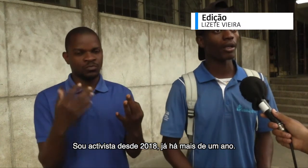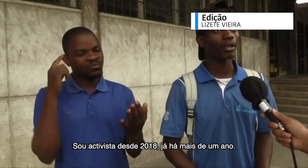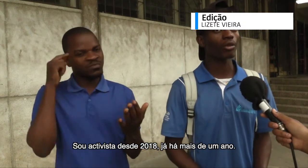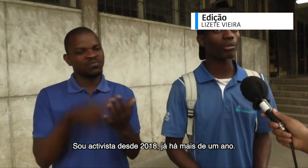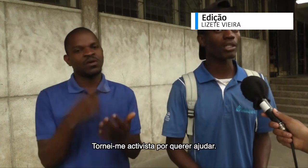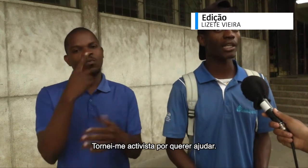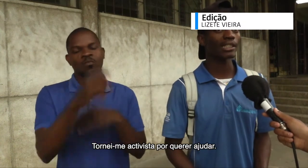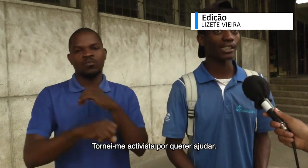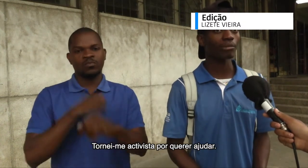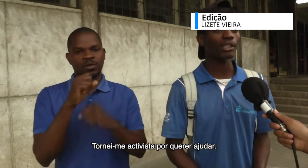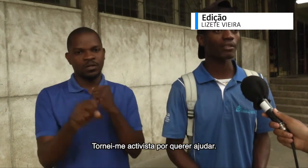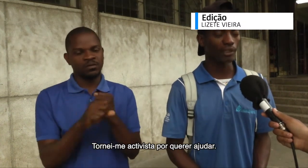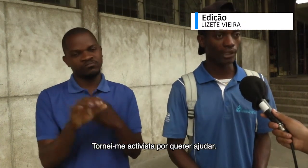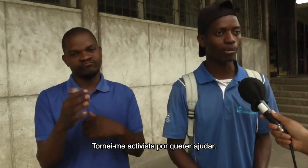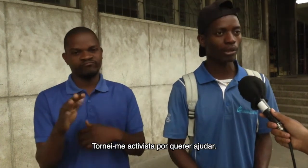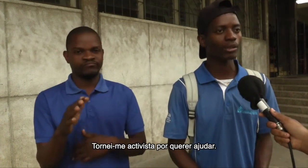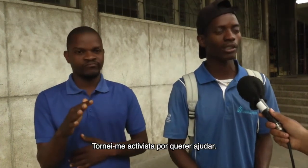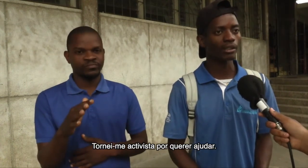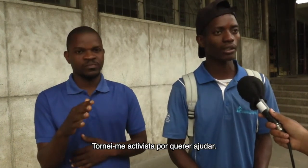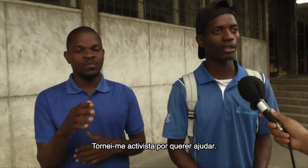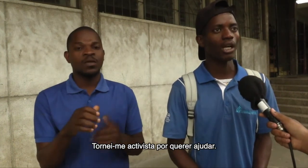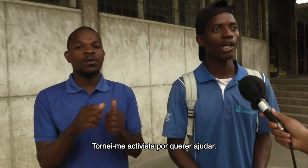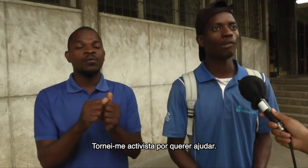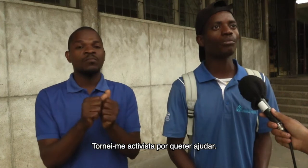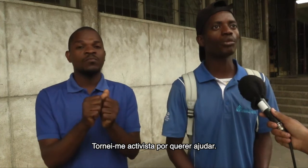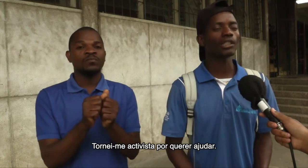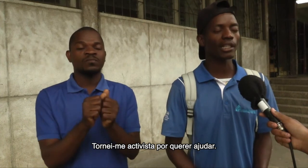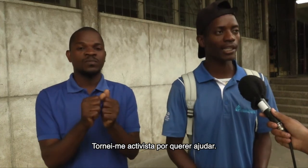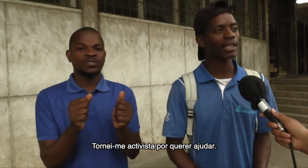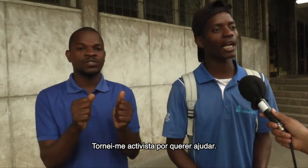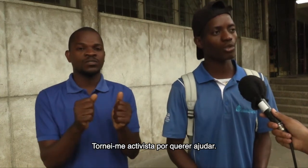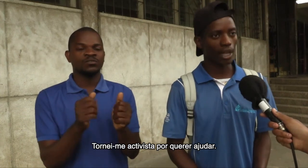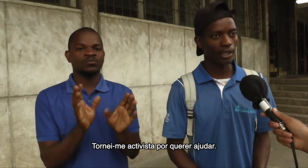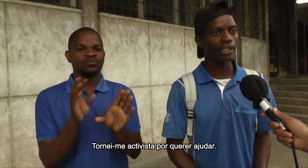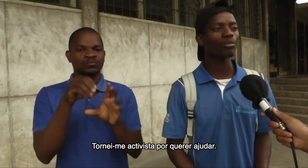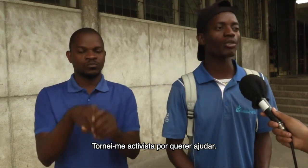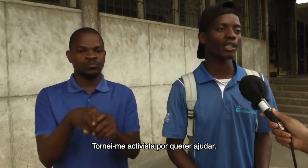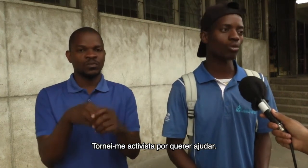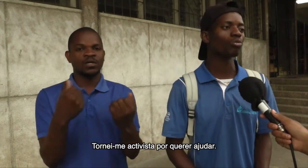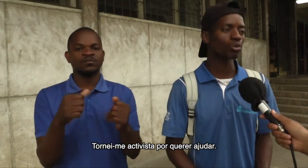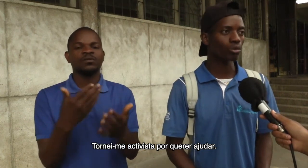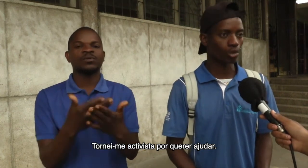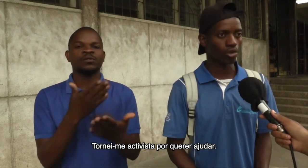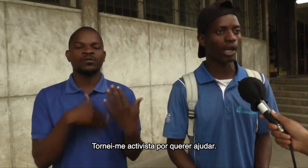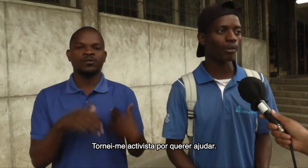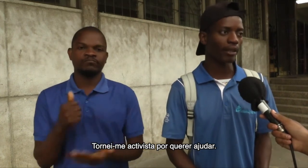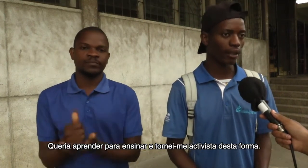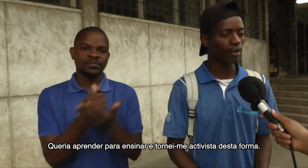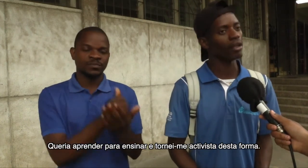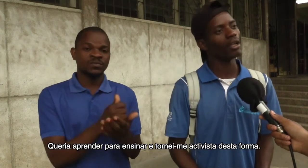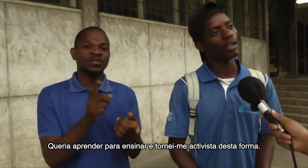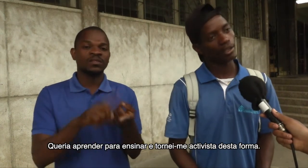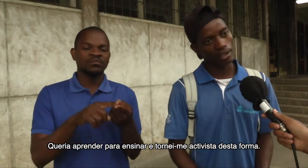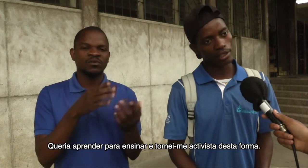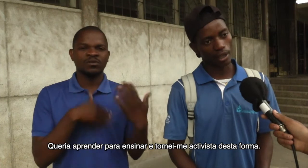Então, eu tornei já exatamente ativista, principalmente, por já querer ajudar e por ser muito curioso, aprender